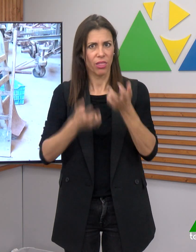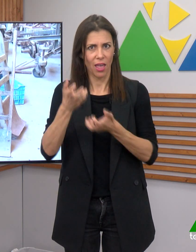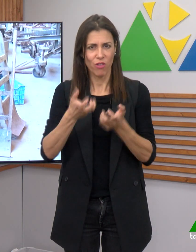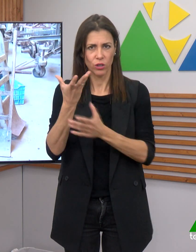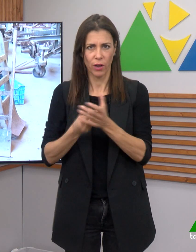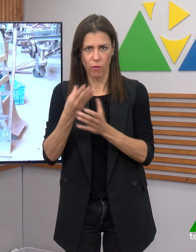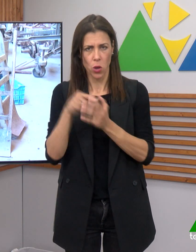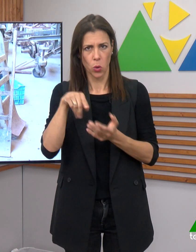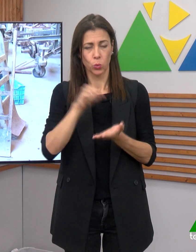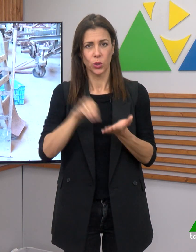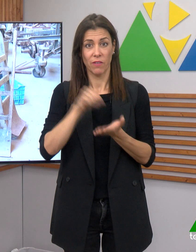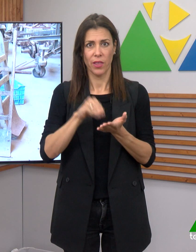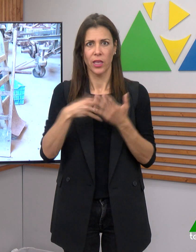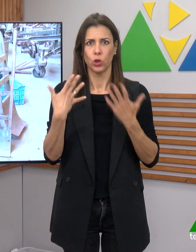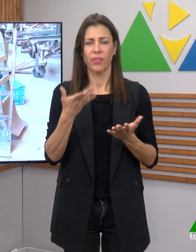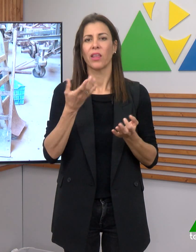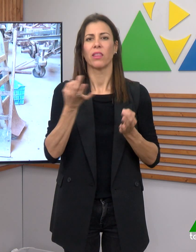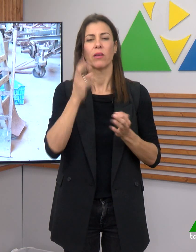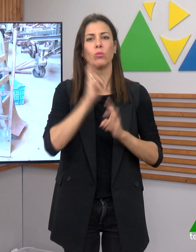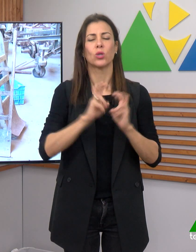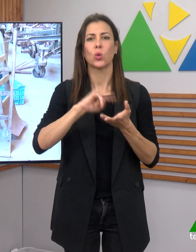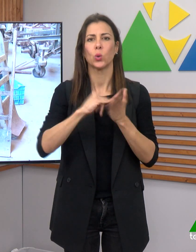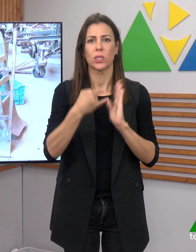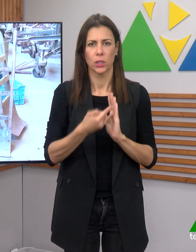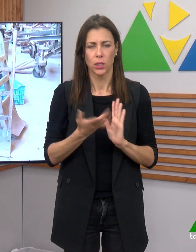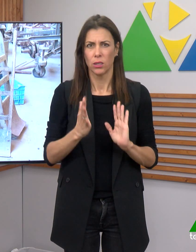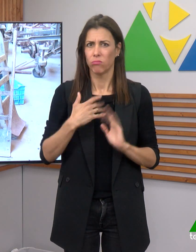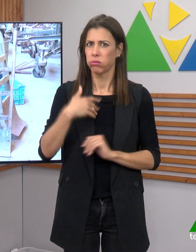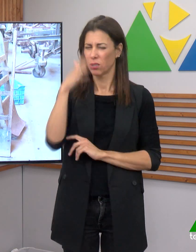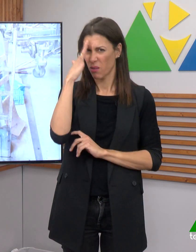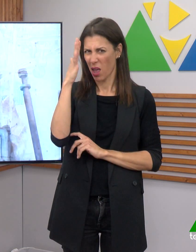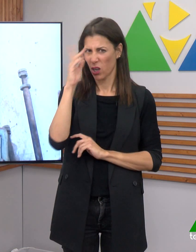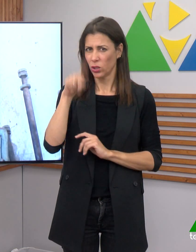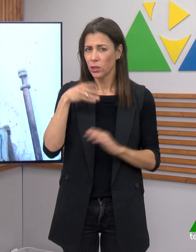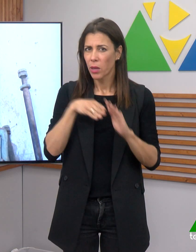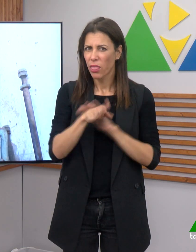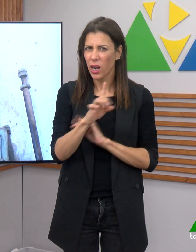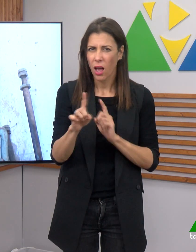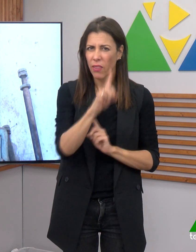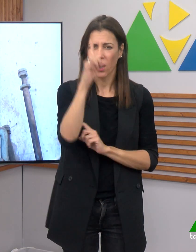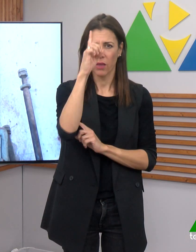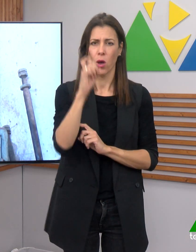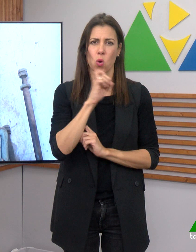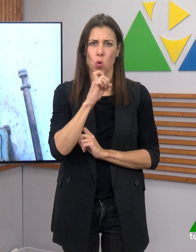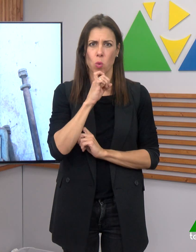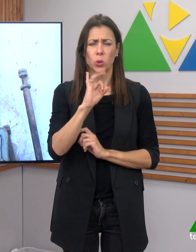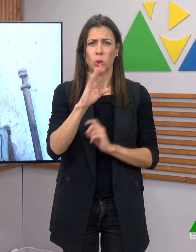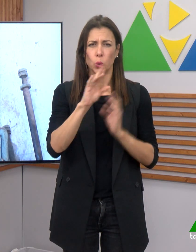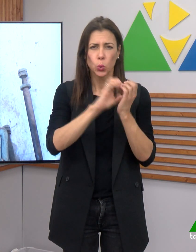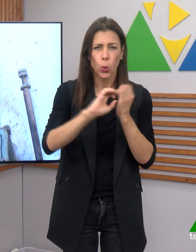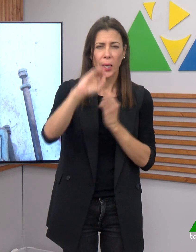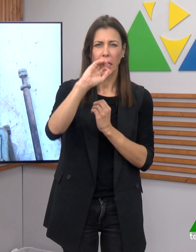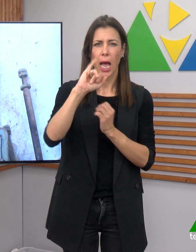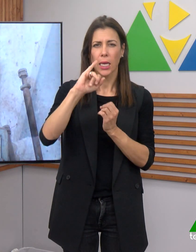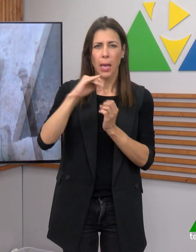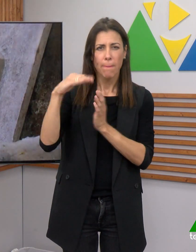incendios y había que tener un sistema de... Sí, e imagino que para acceder también a las zonas de arriba, porque aquí vemos tuberías, vemos pasadizos